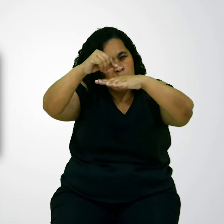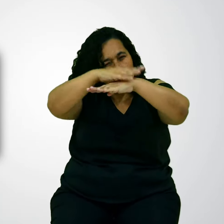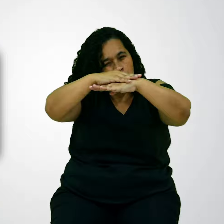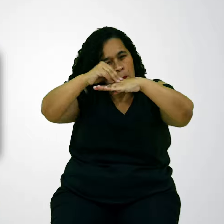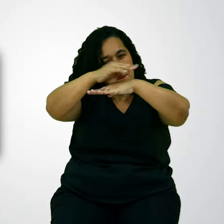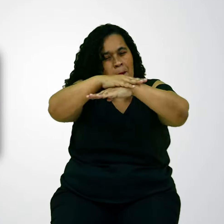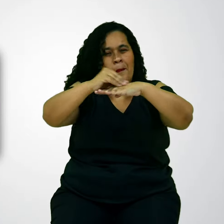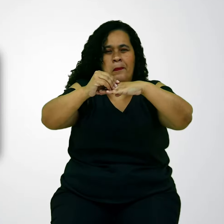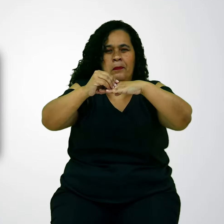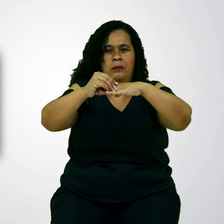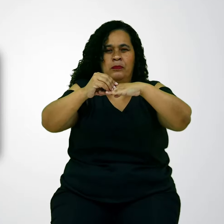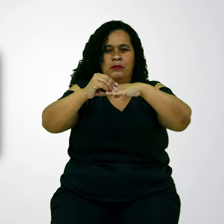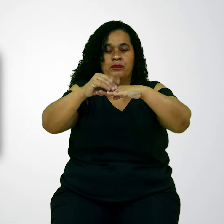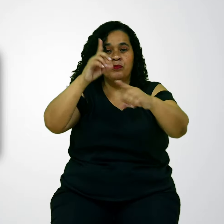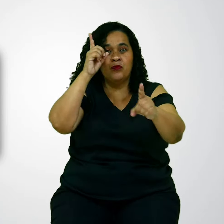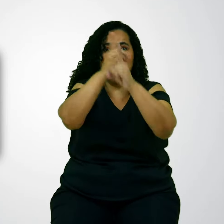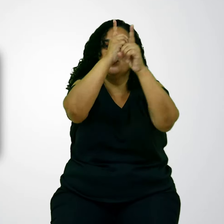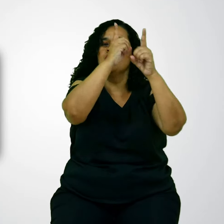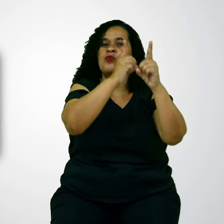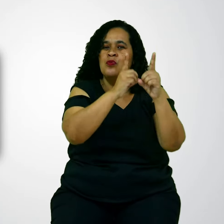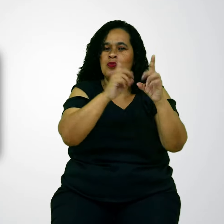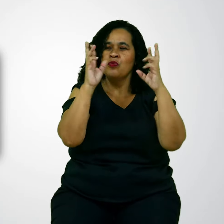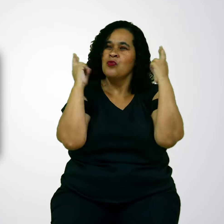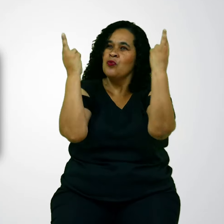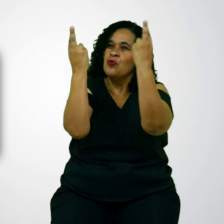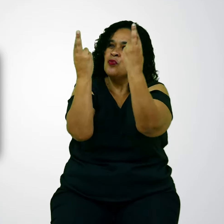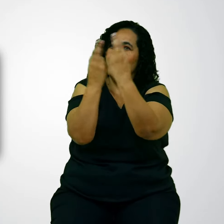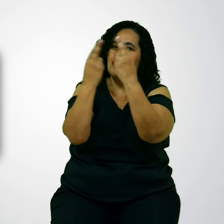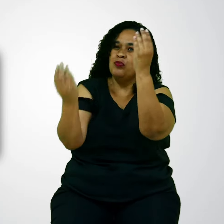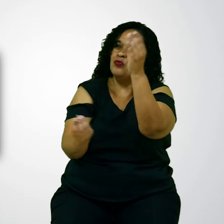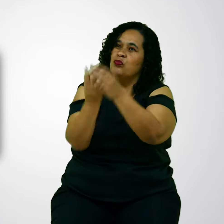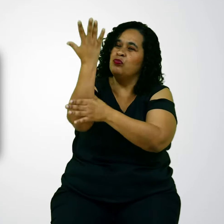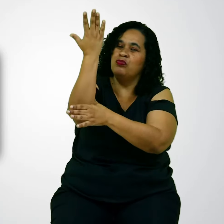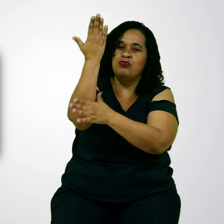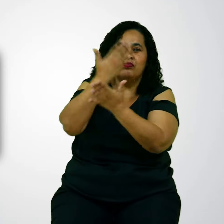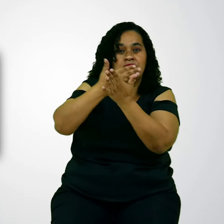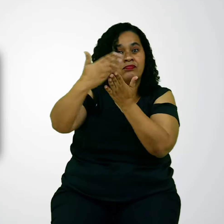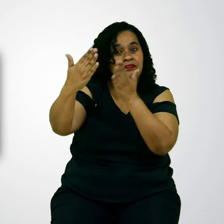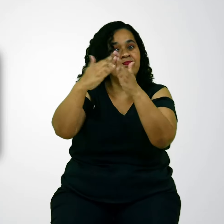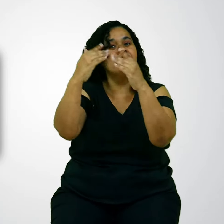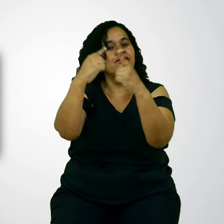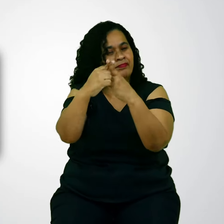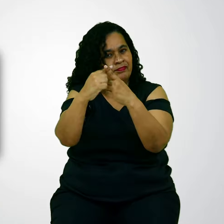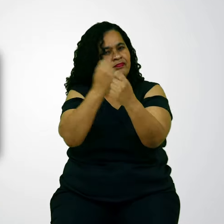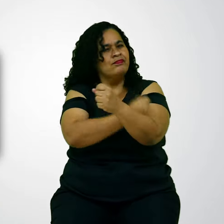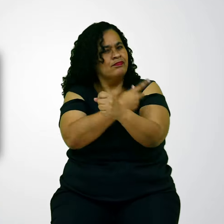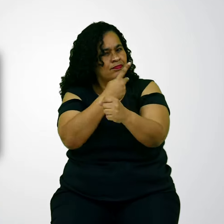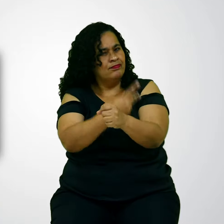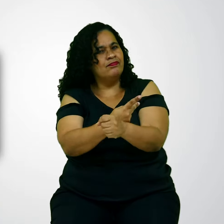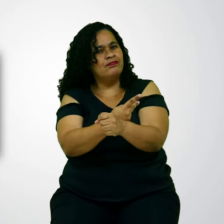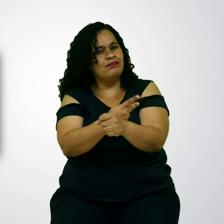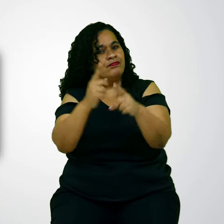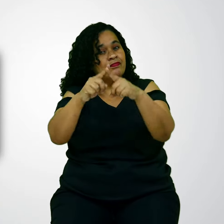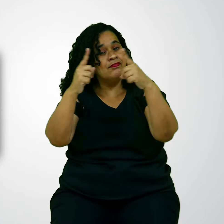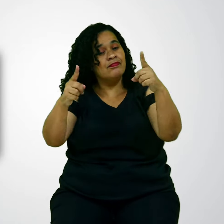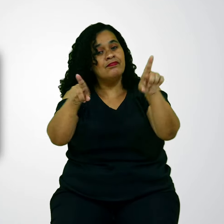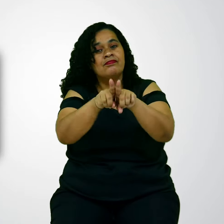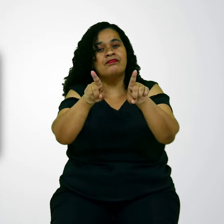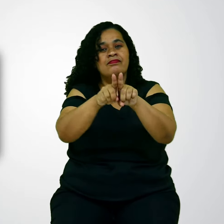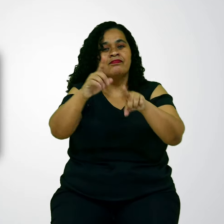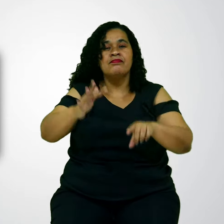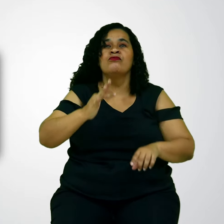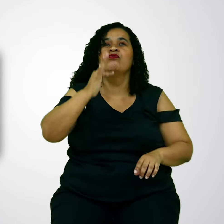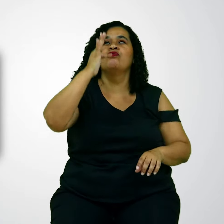descobrem que esse grande reino inaugurado por Jesus começa aqui, mas ele ainda vai ser consolidado no céu. Então